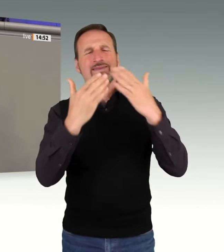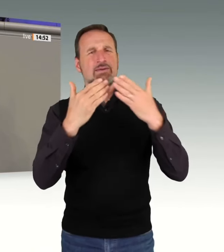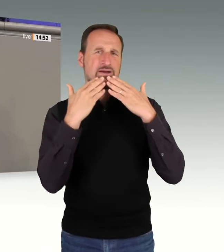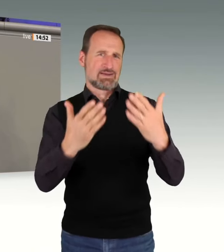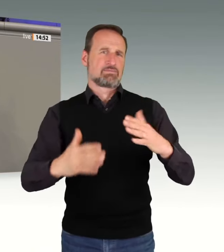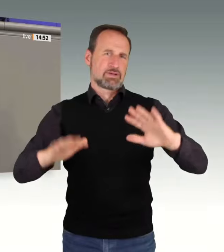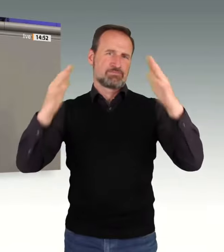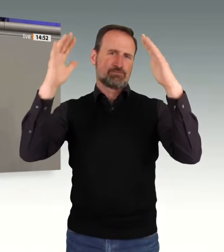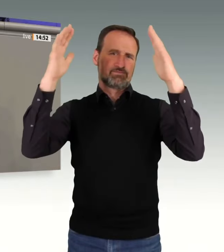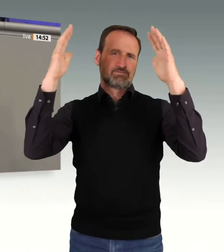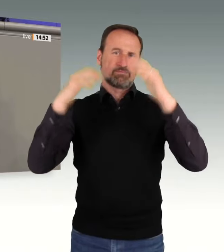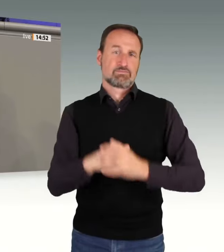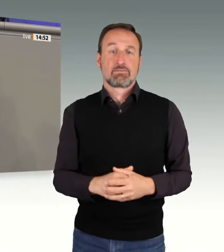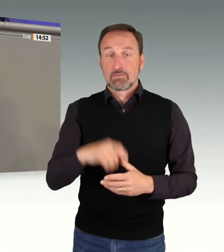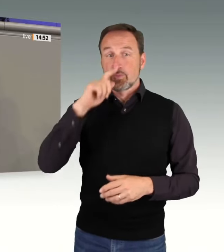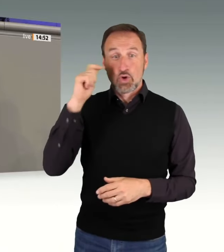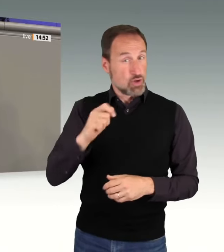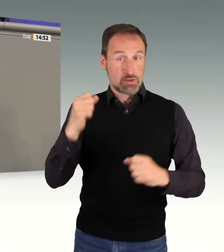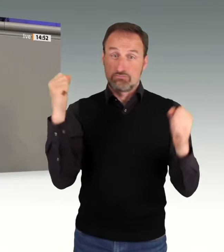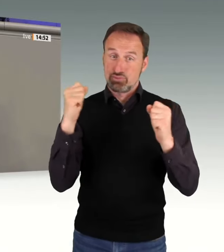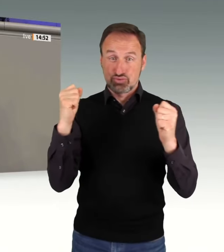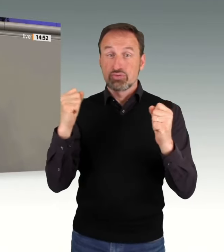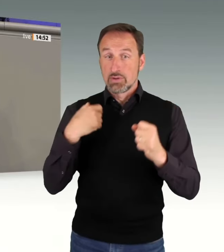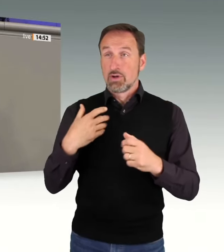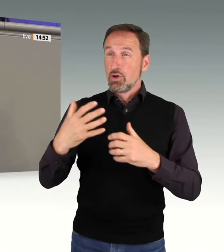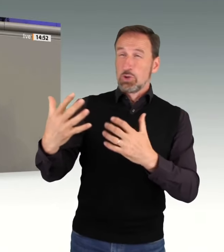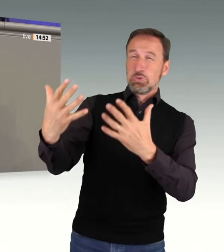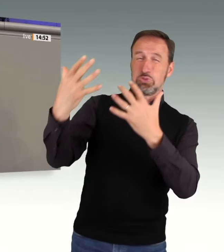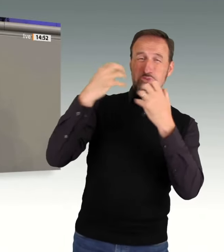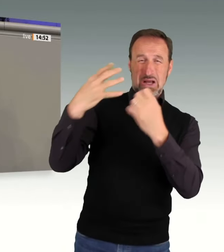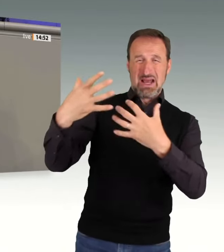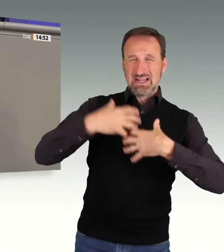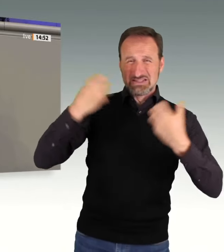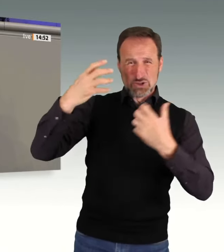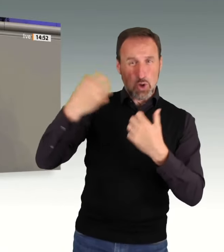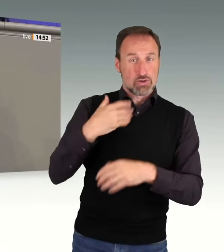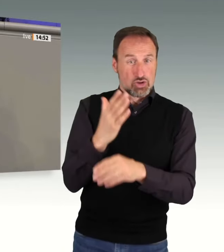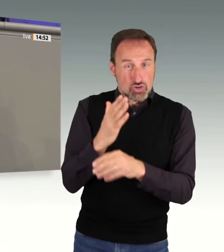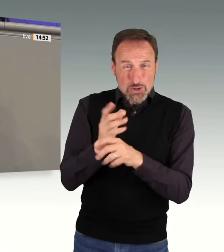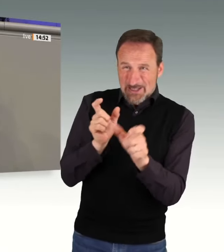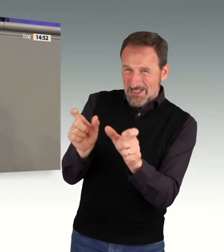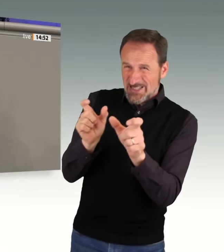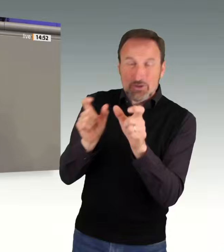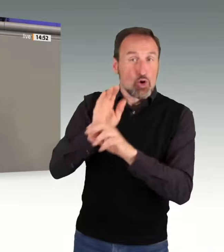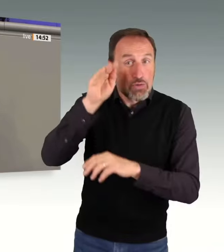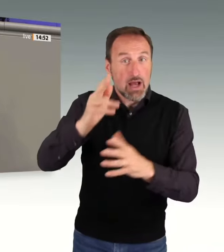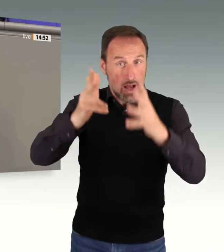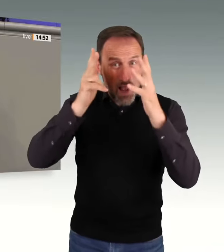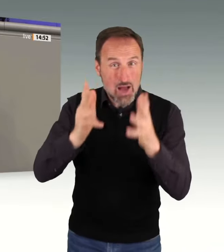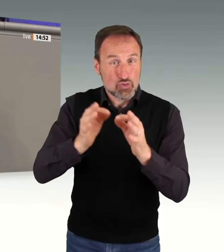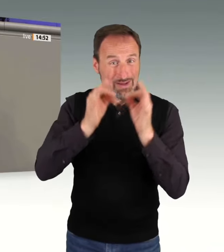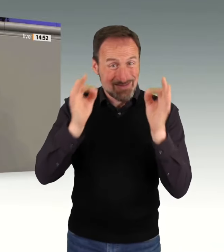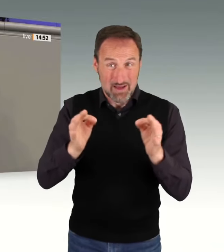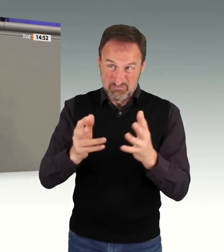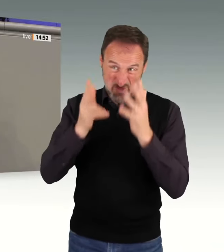Leben zu verteidigen. Wir haben bewiesen, dass unsere Zusammenarbeit durch die Zusammenarbeit wir den Raum der Sicherheit erweitern